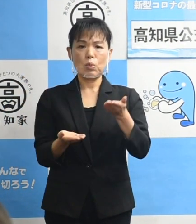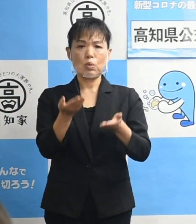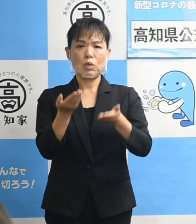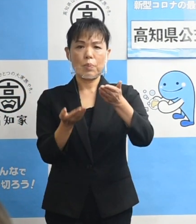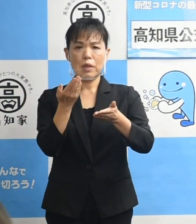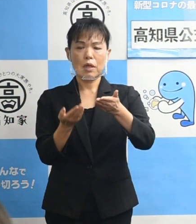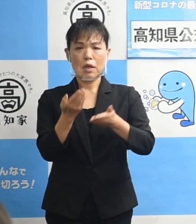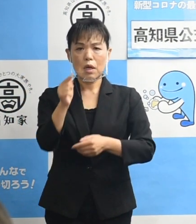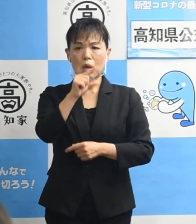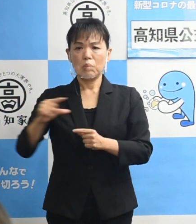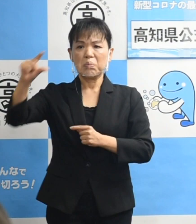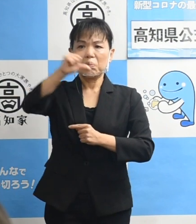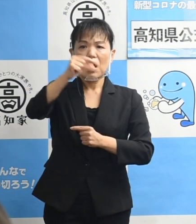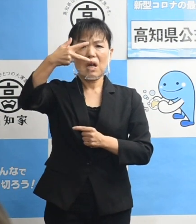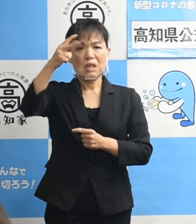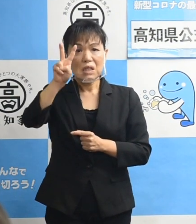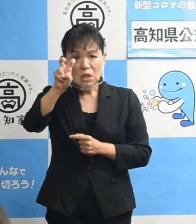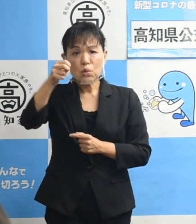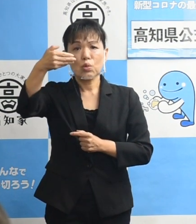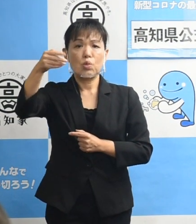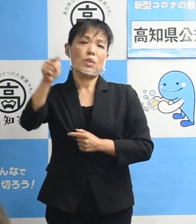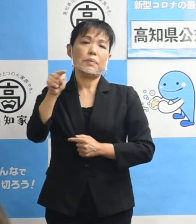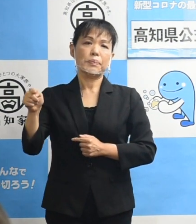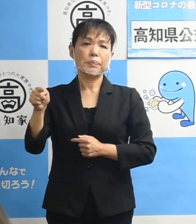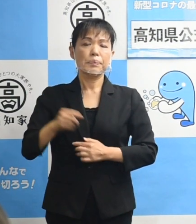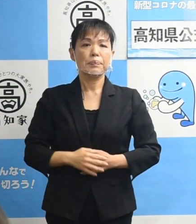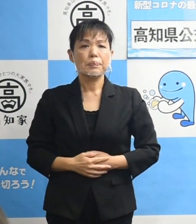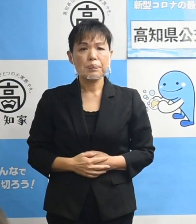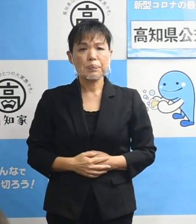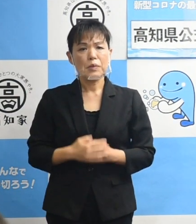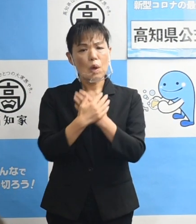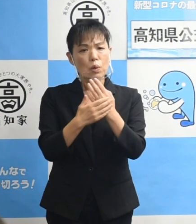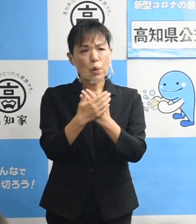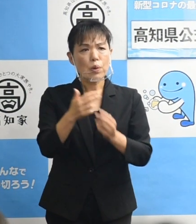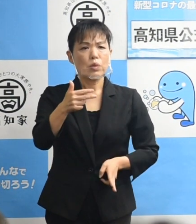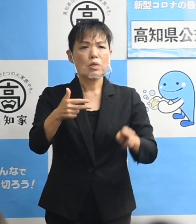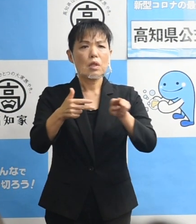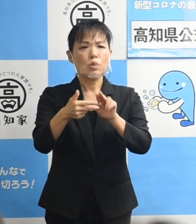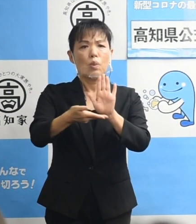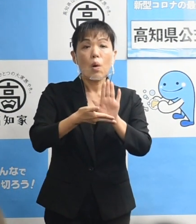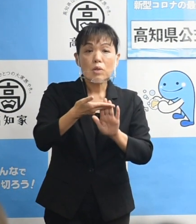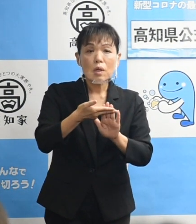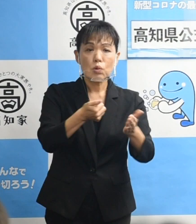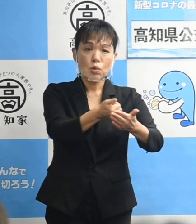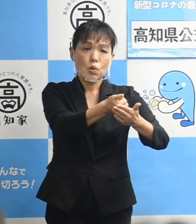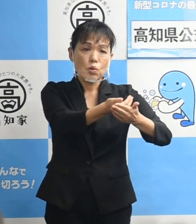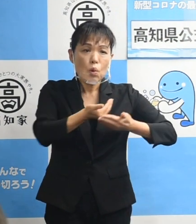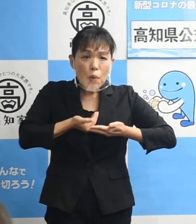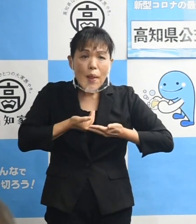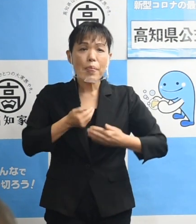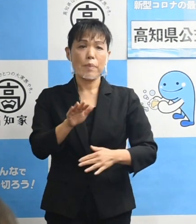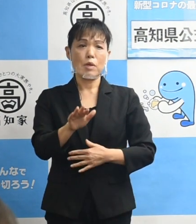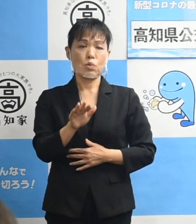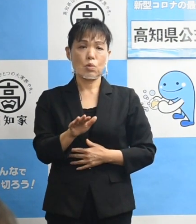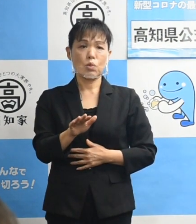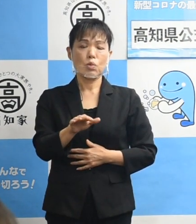ス27人というような数字になっております。宿泊療養施設、ホテルのご協力をいただいてですね、